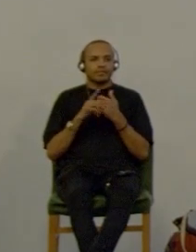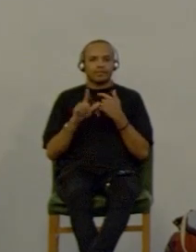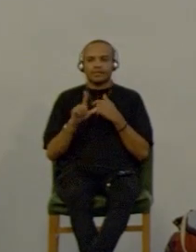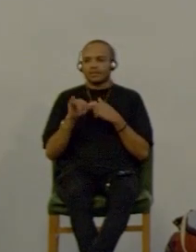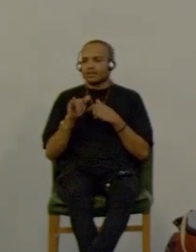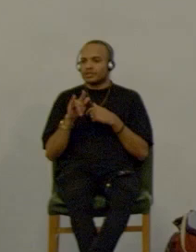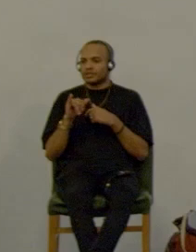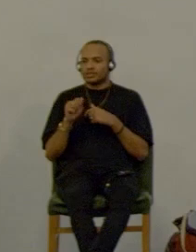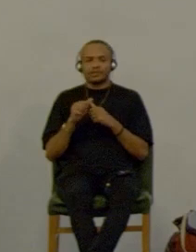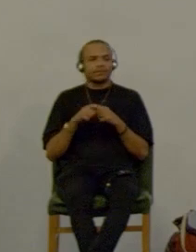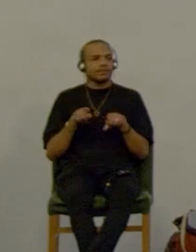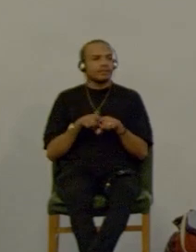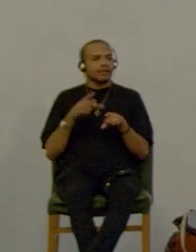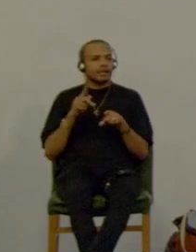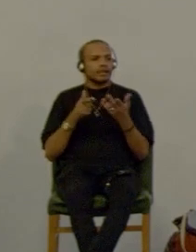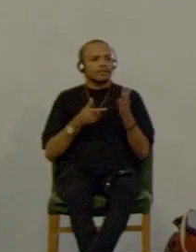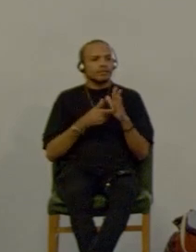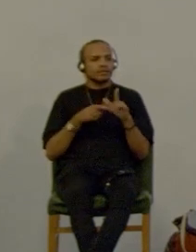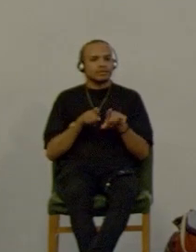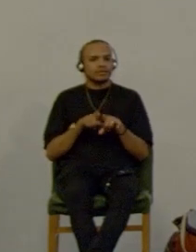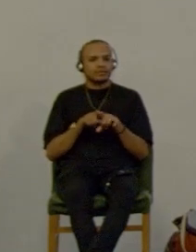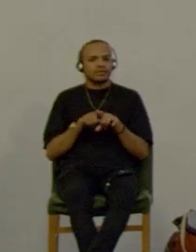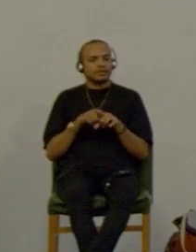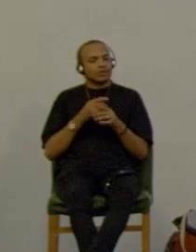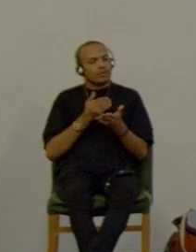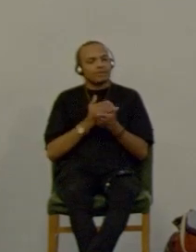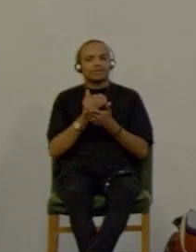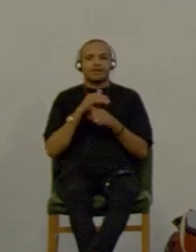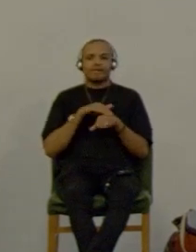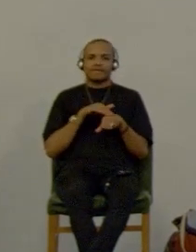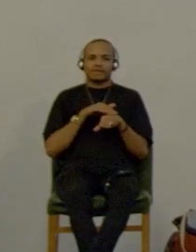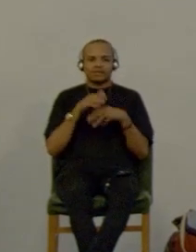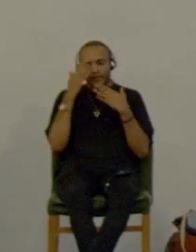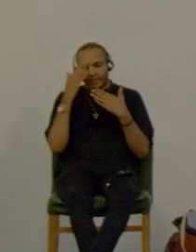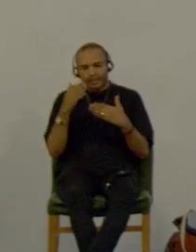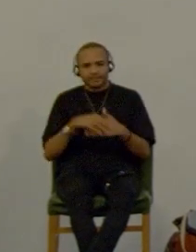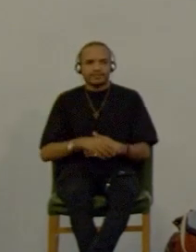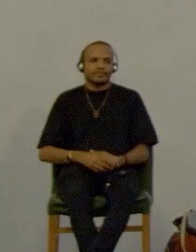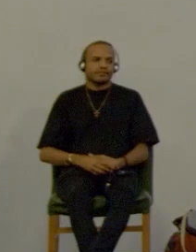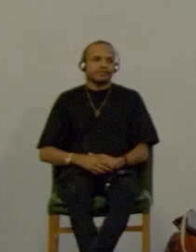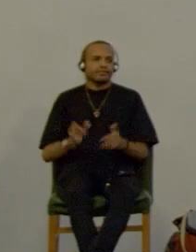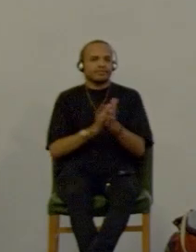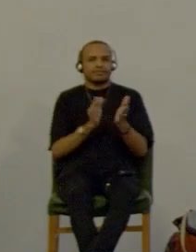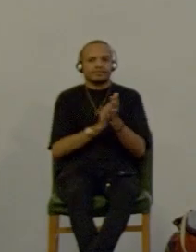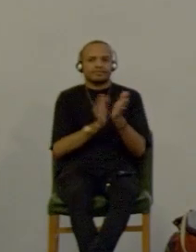Lígia e para ela apresentar, iniciar a conversa. Obrigada.